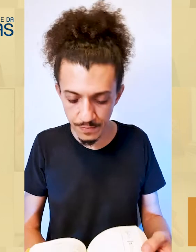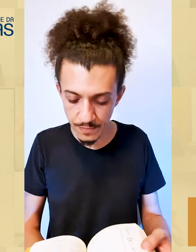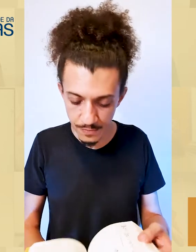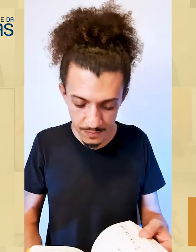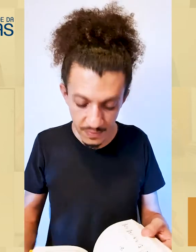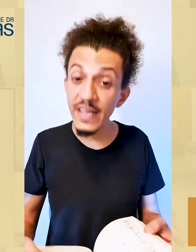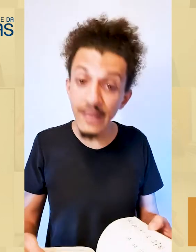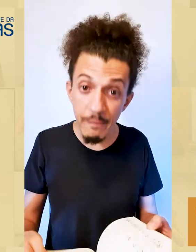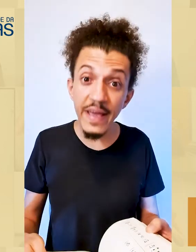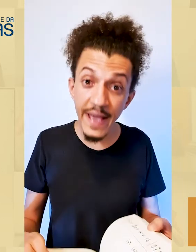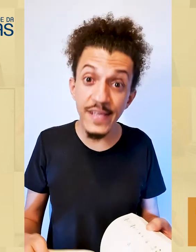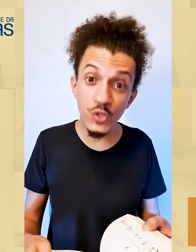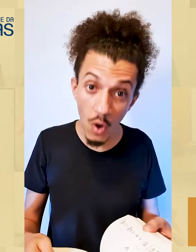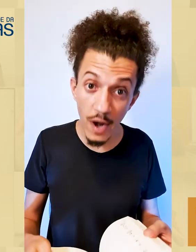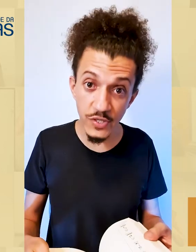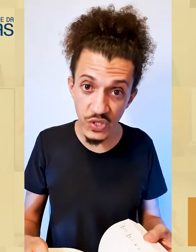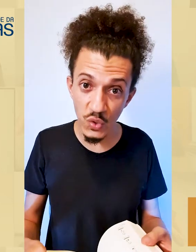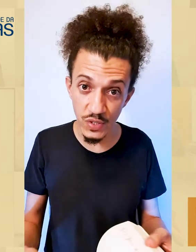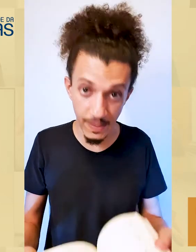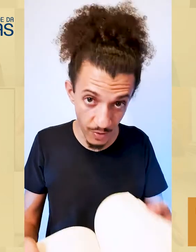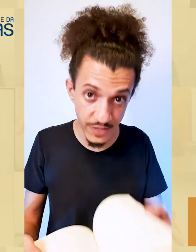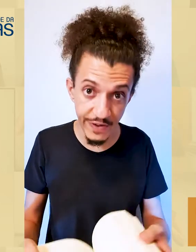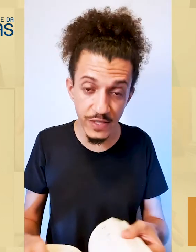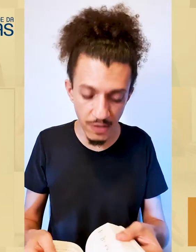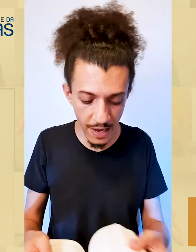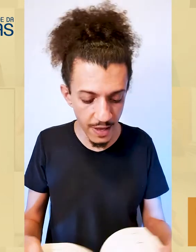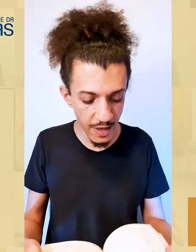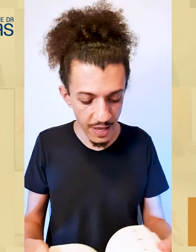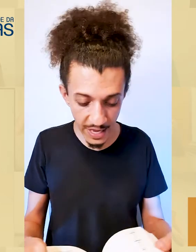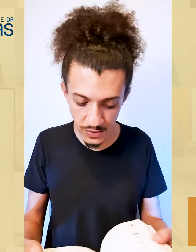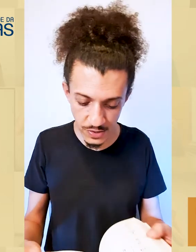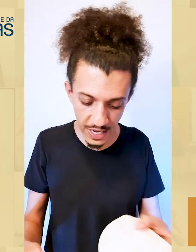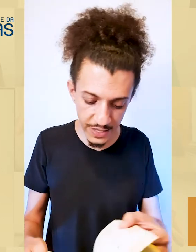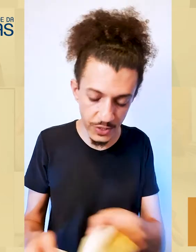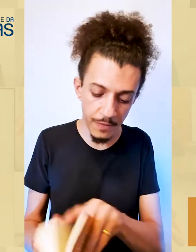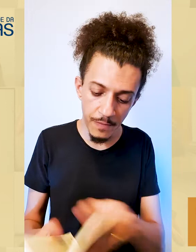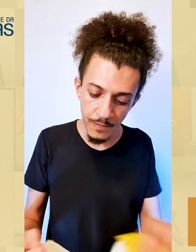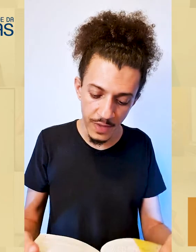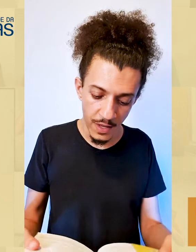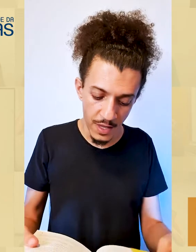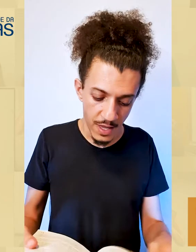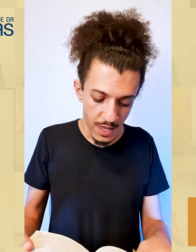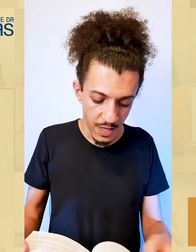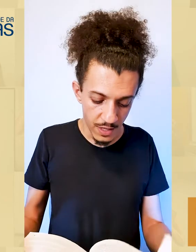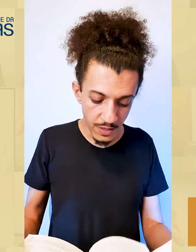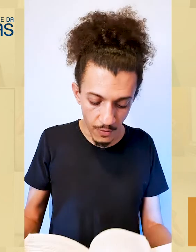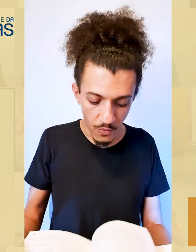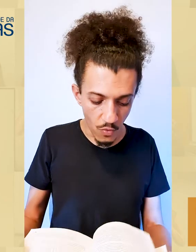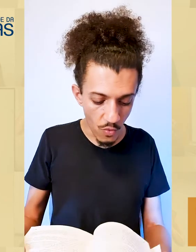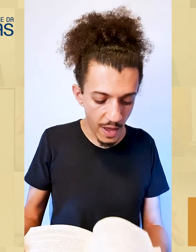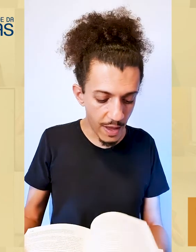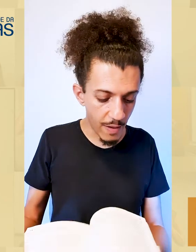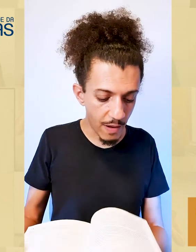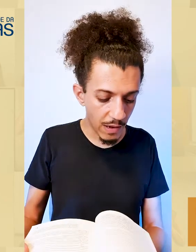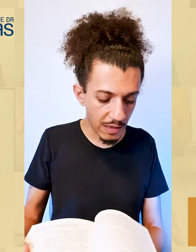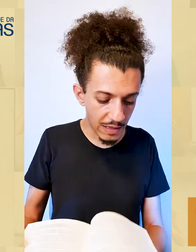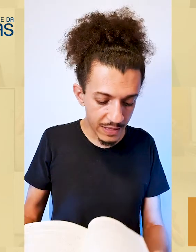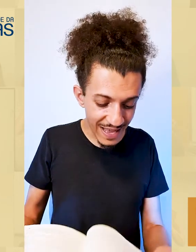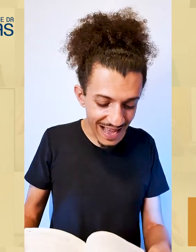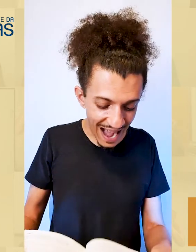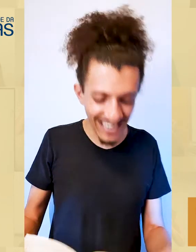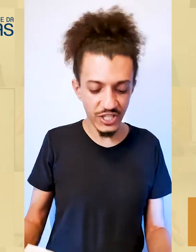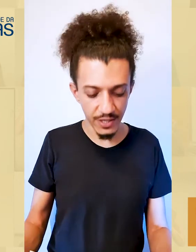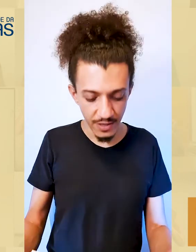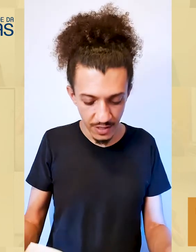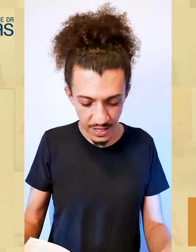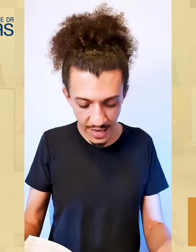isso. E também em escolas de surdos, você pode ver isso lá em nosso site. Então,